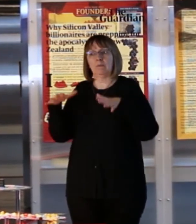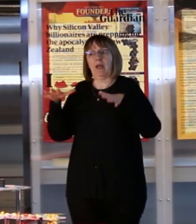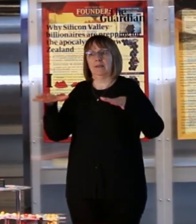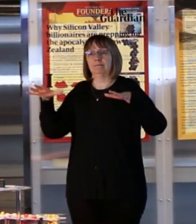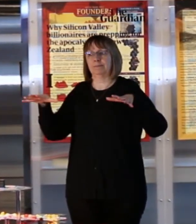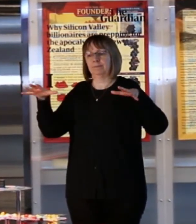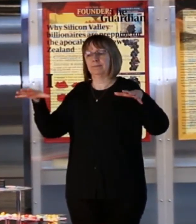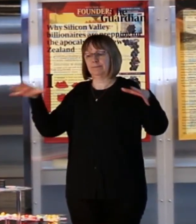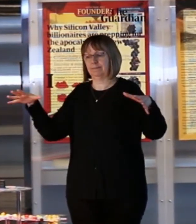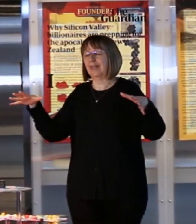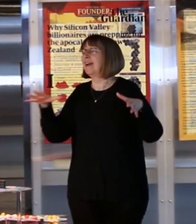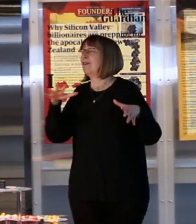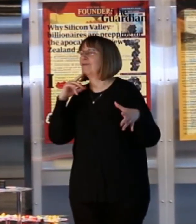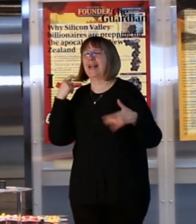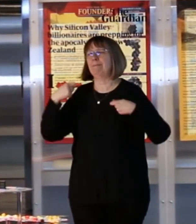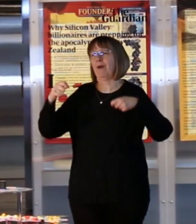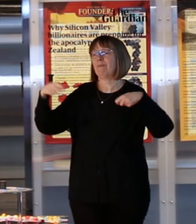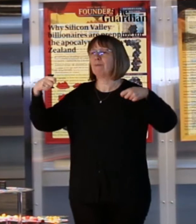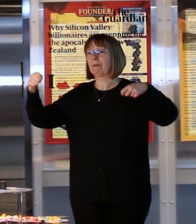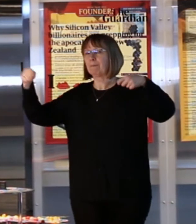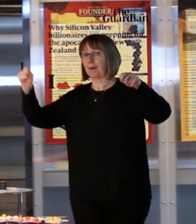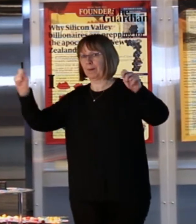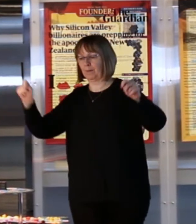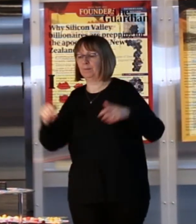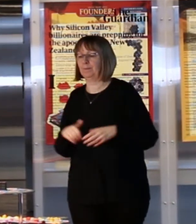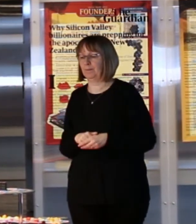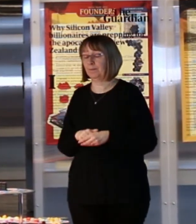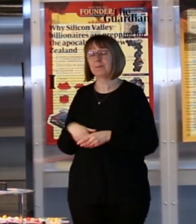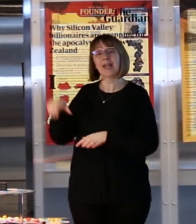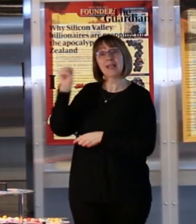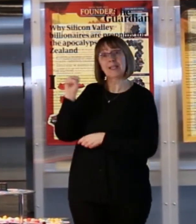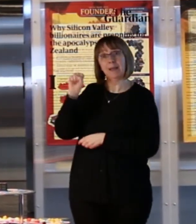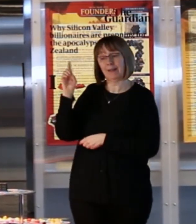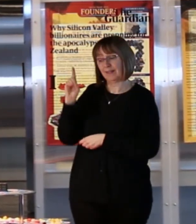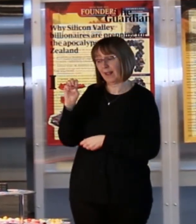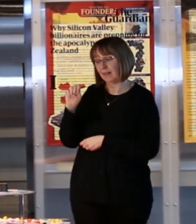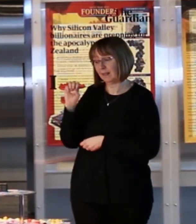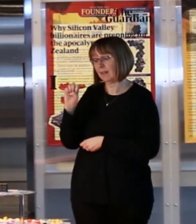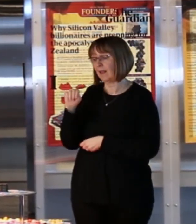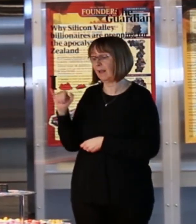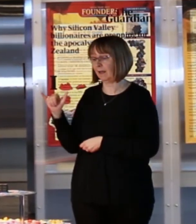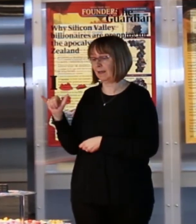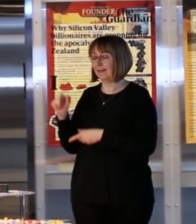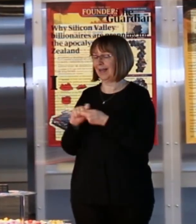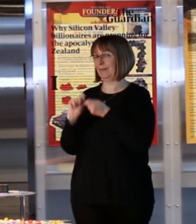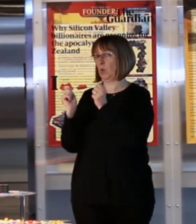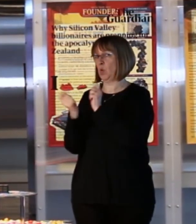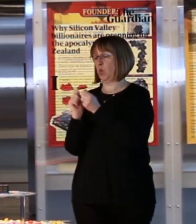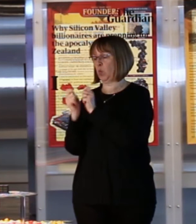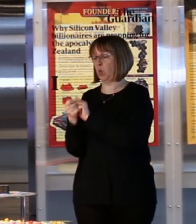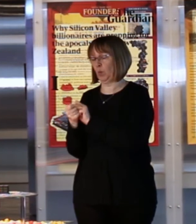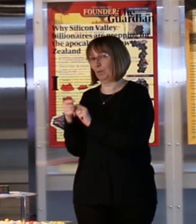bzw. möglichst viel zu bauen. Simon Denny hat dieses Spiel jetzt etwas